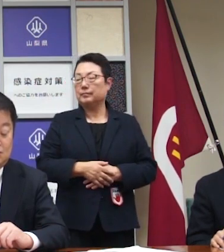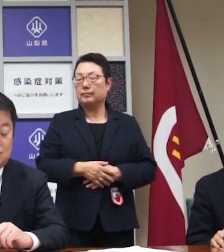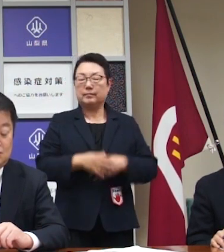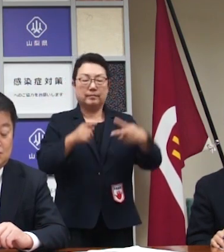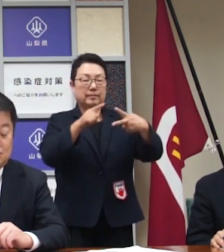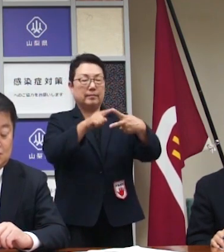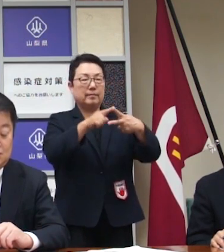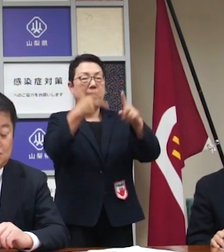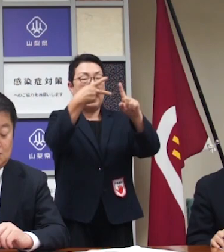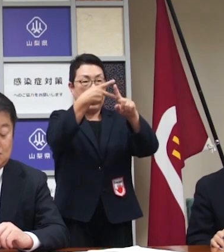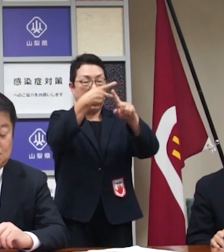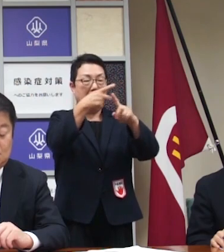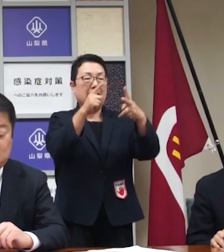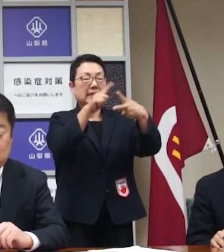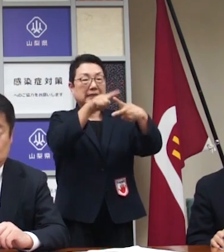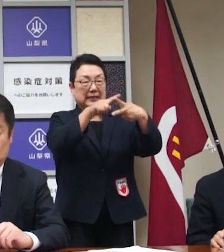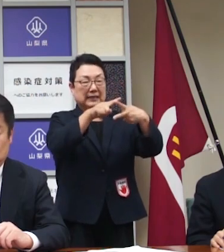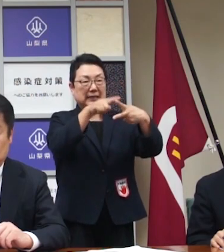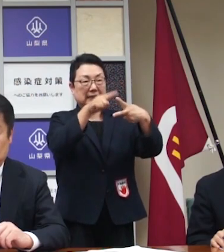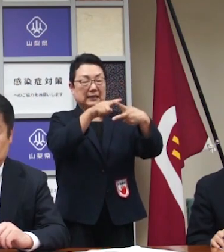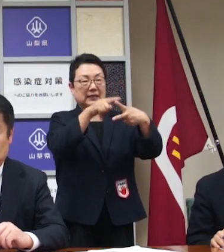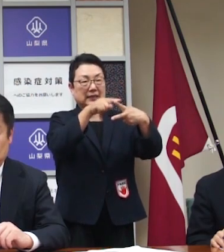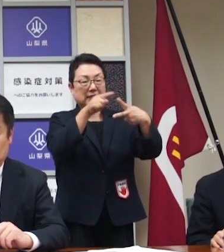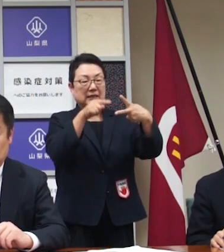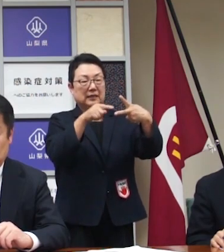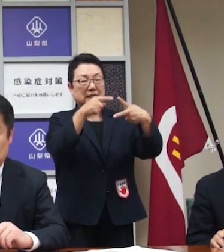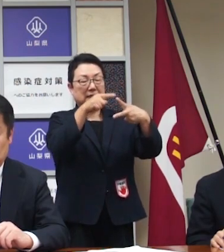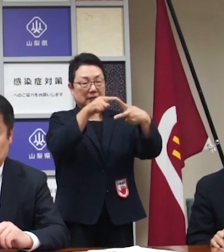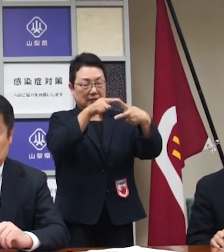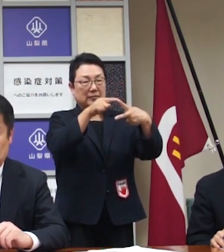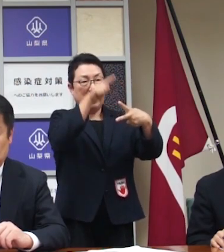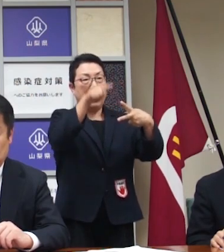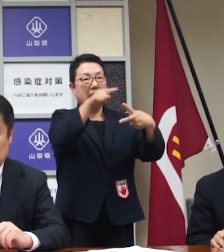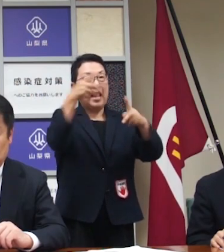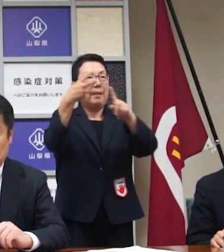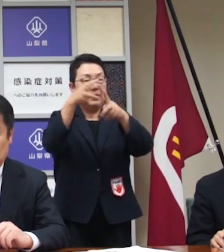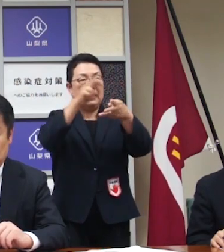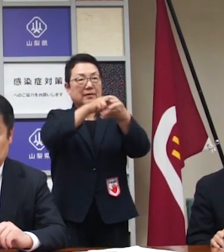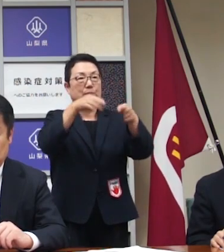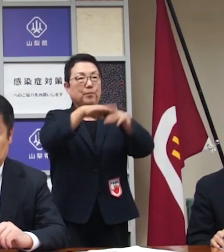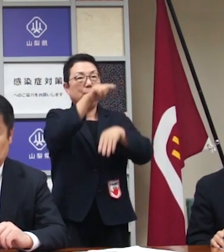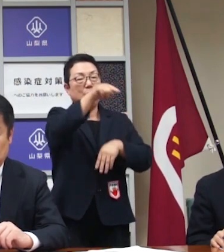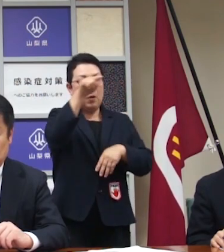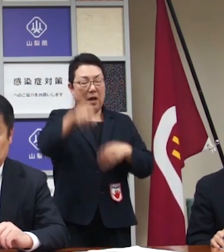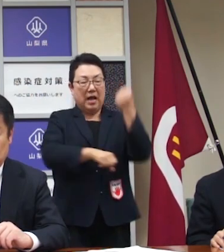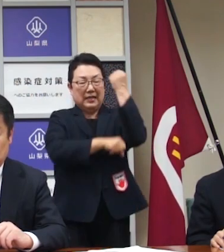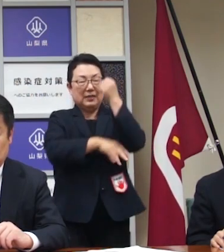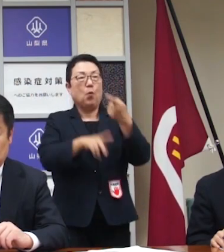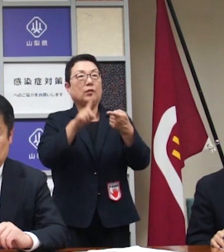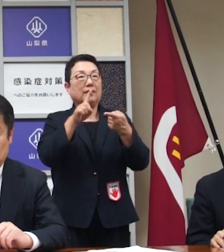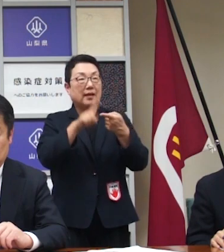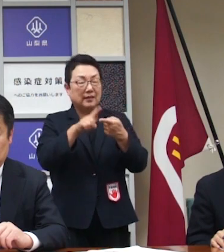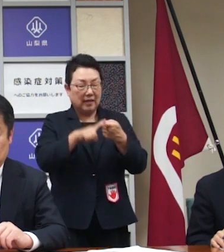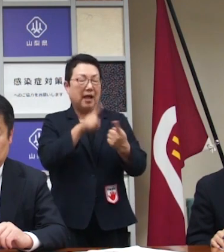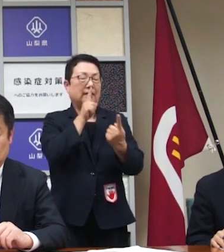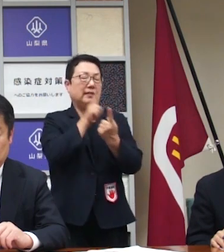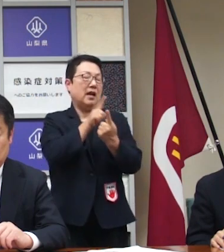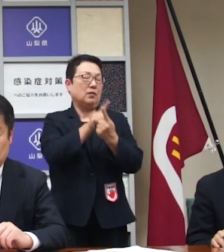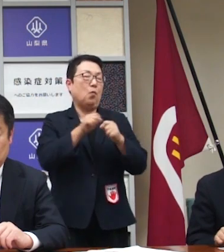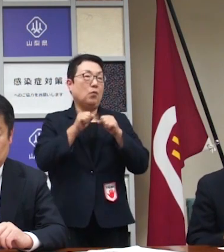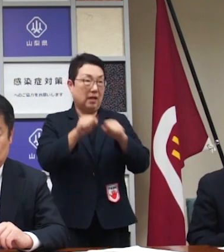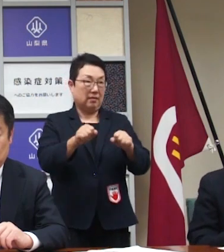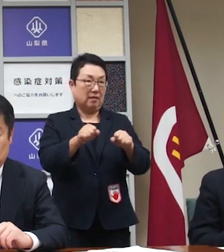A の医療機関、1の場合の A の医療機関、 B の医療機関というのはきちんとした基本的な対応をして